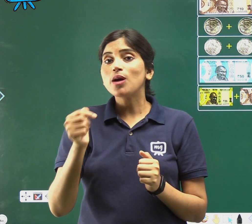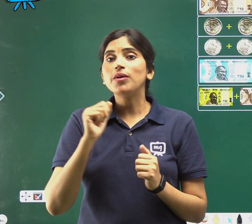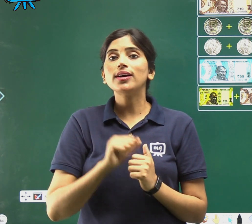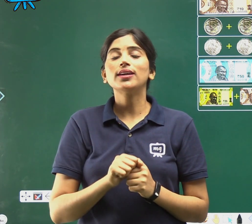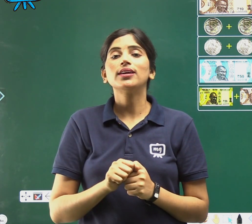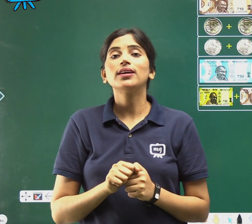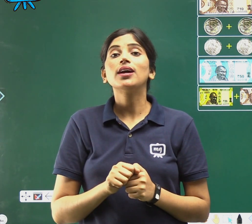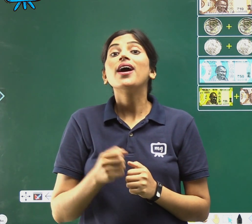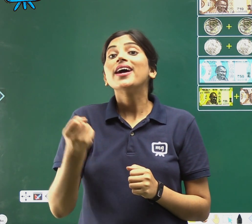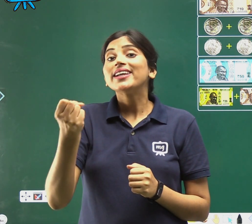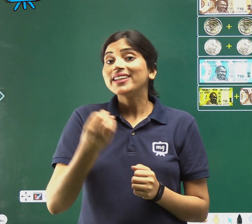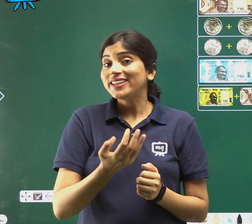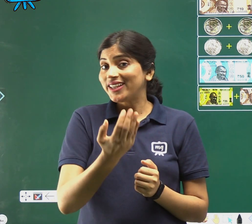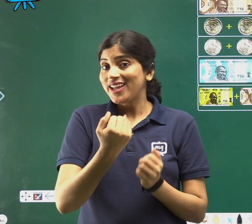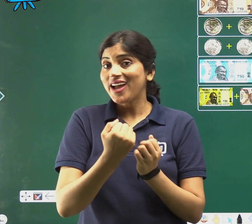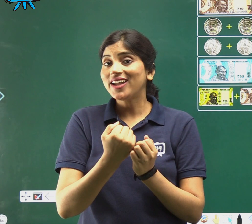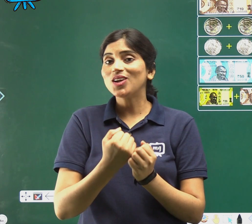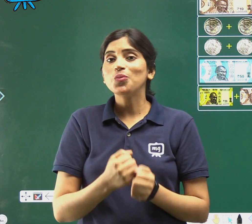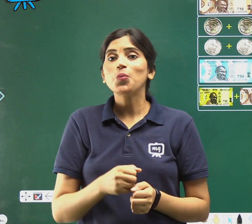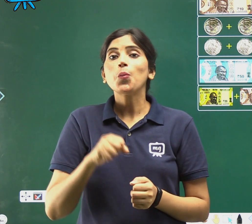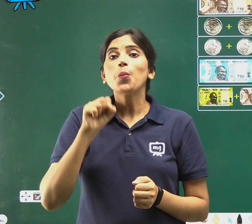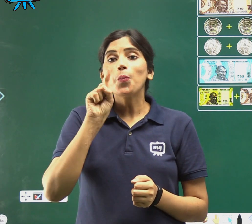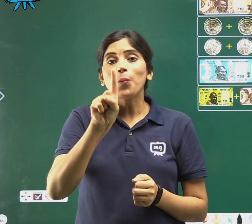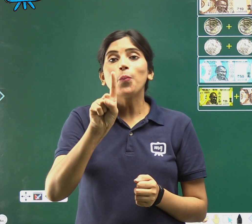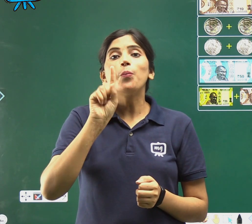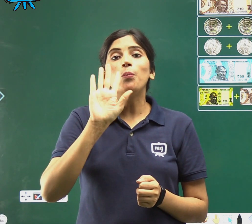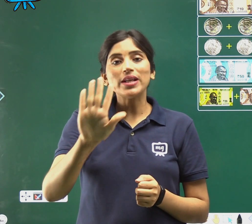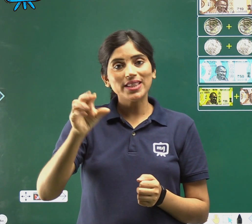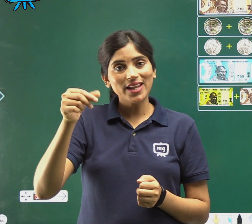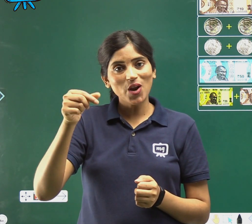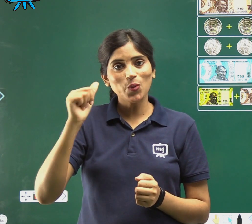बराबर कितने आए? 15 रुपए।